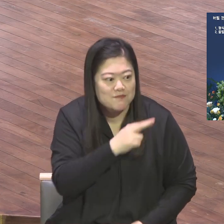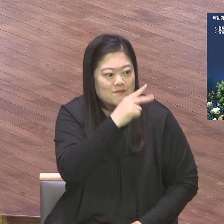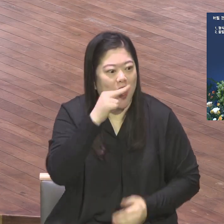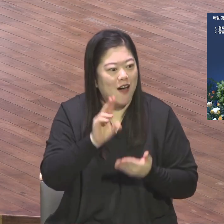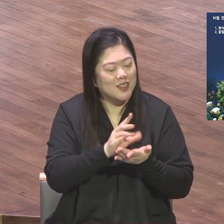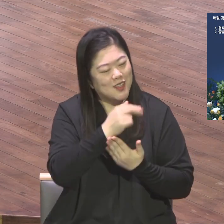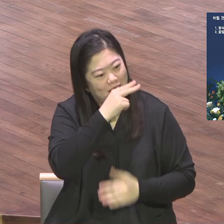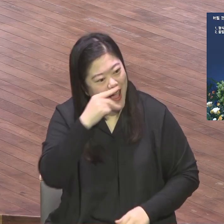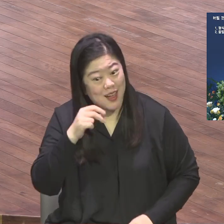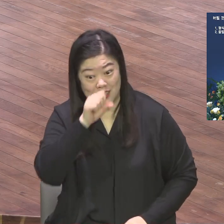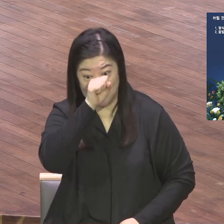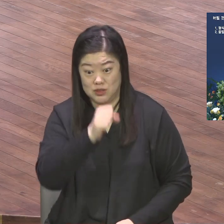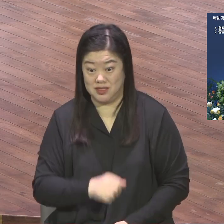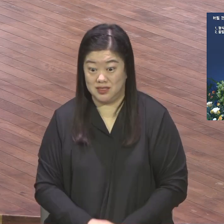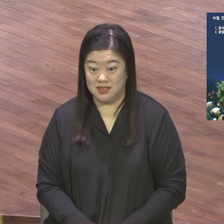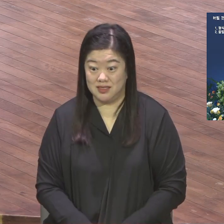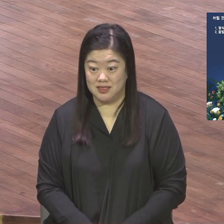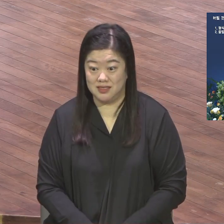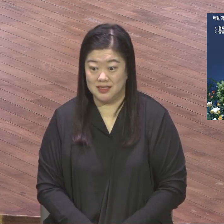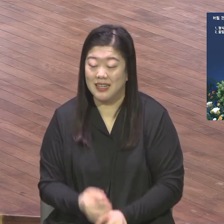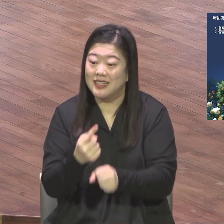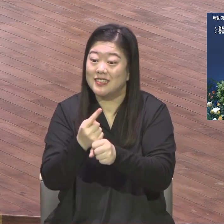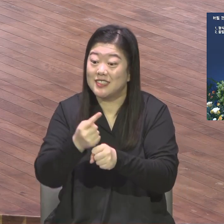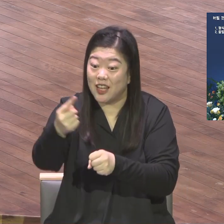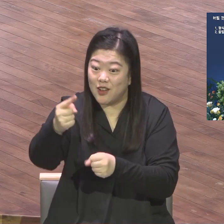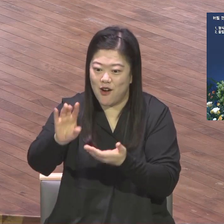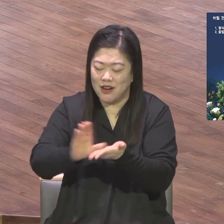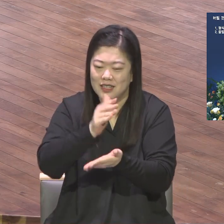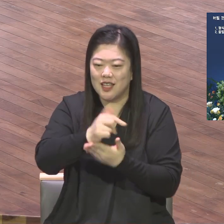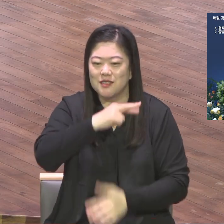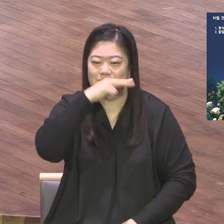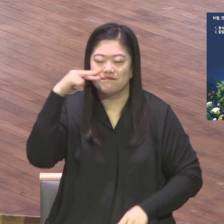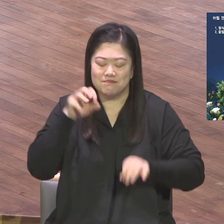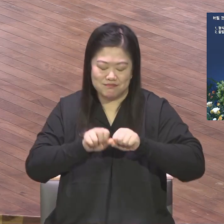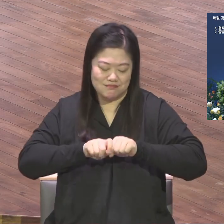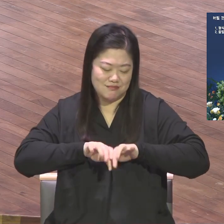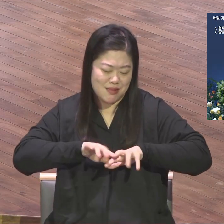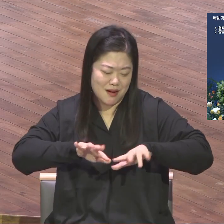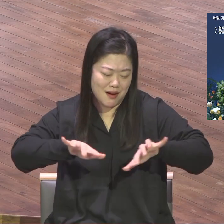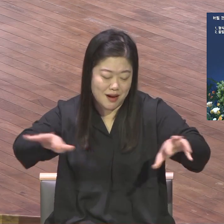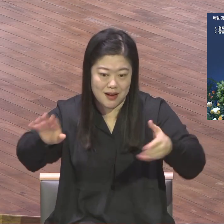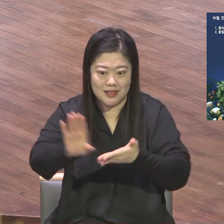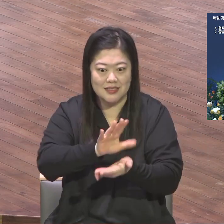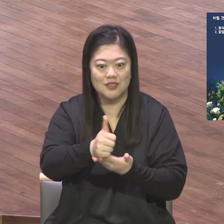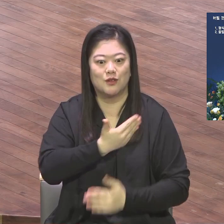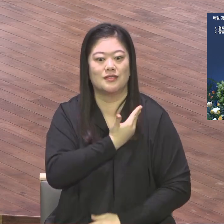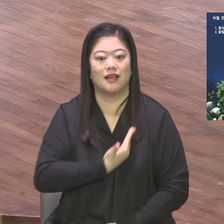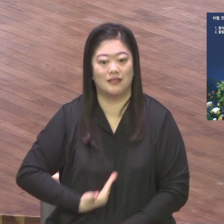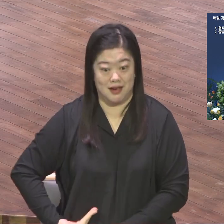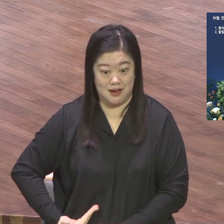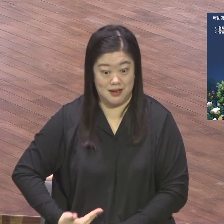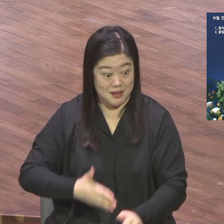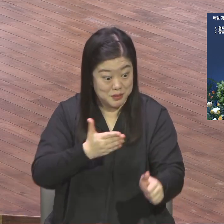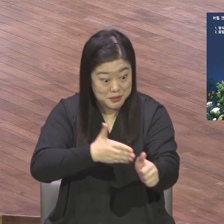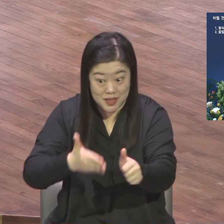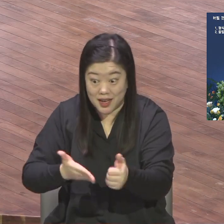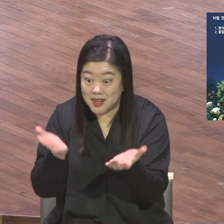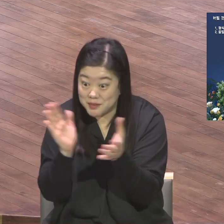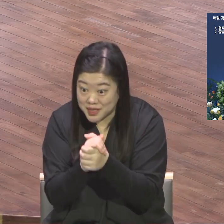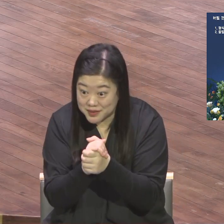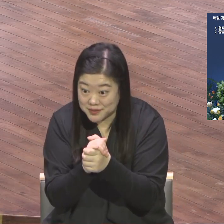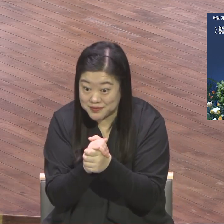신앙생활에서 2024년 힘차게 그리스도 절대 제자가 되겠다는 결심하는 날 되기를 주님으로